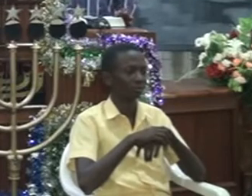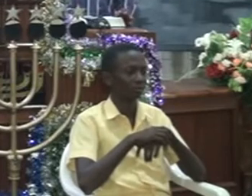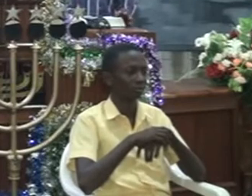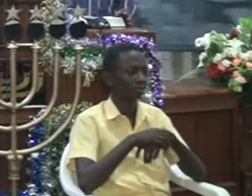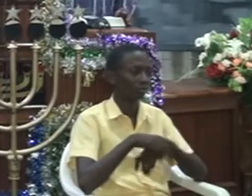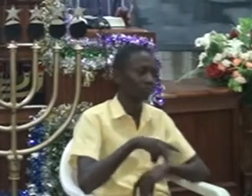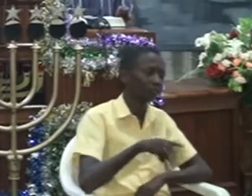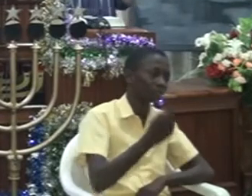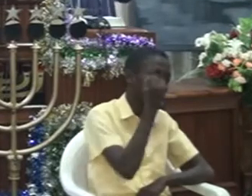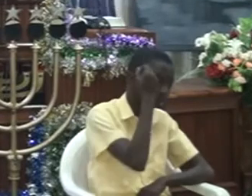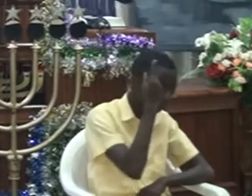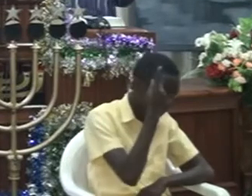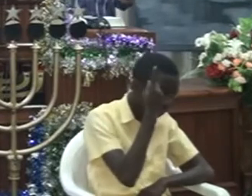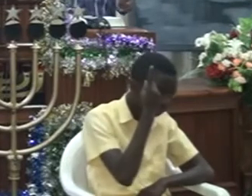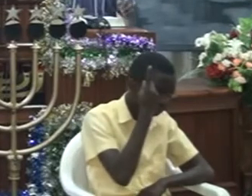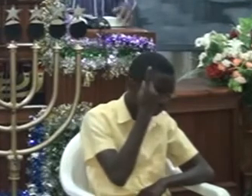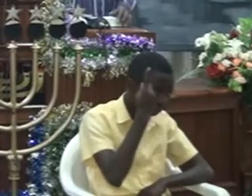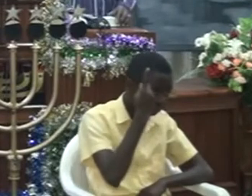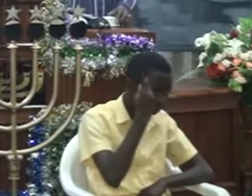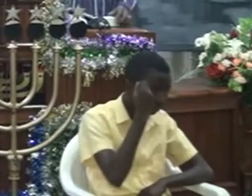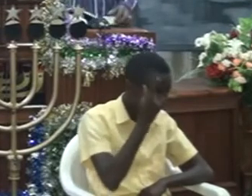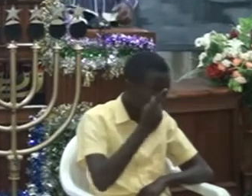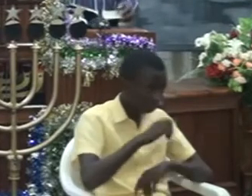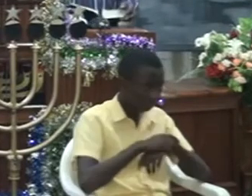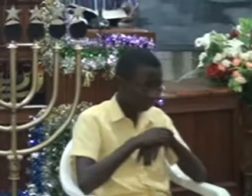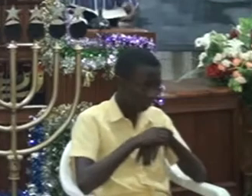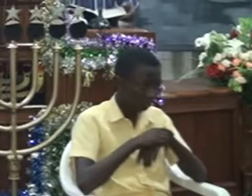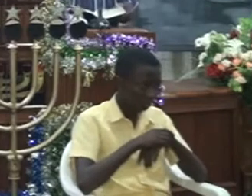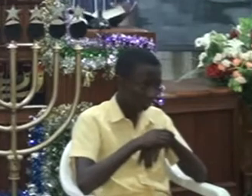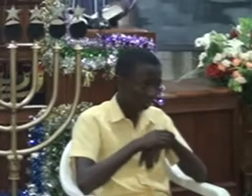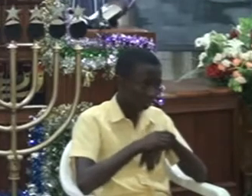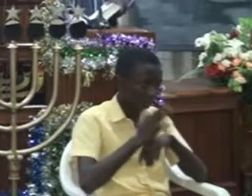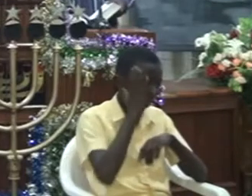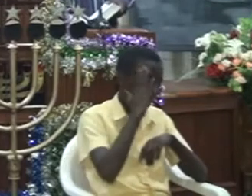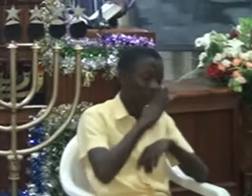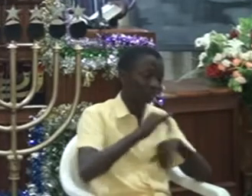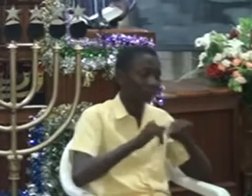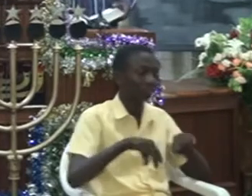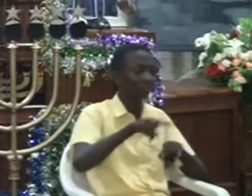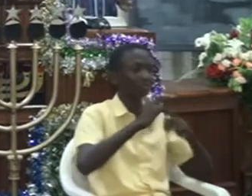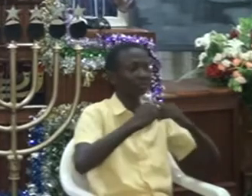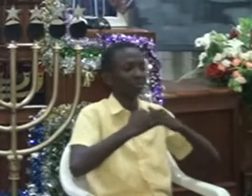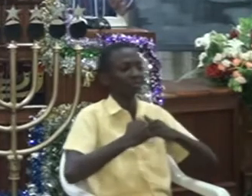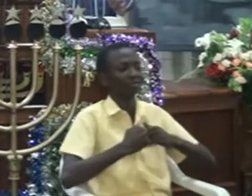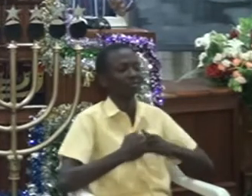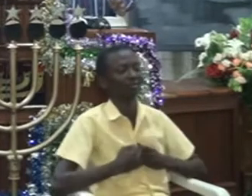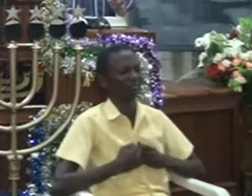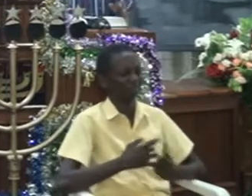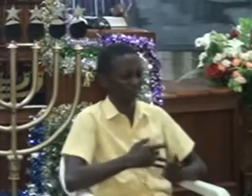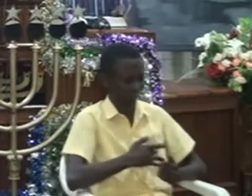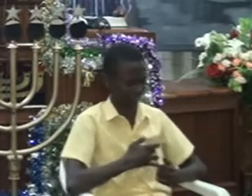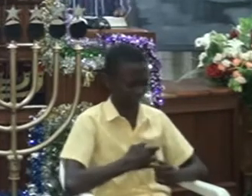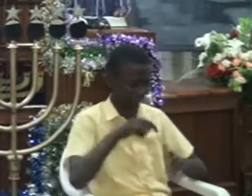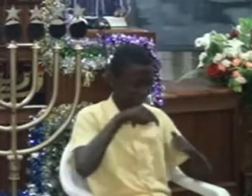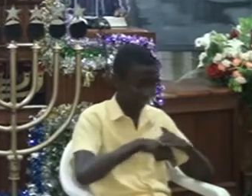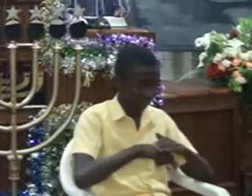Est-ce qu'on est ensemble? Je, paka pale tu pamoja. Je ne sais pas si vous avez senti la profondeur de l'enseignement de frère Kalo. Je